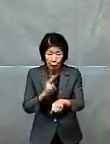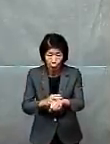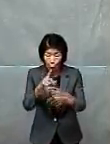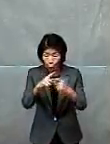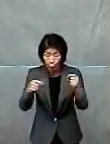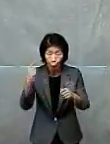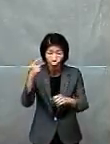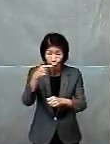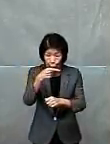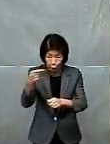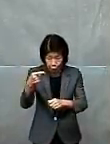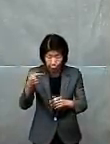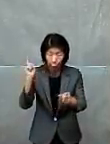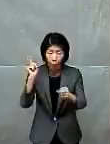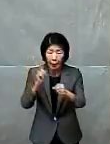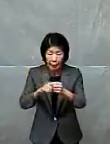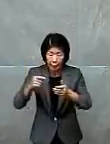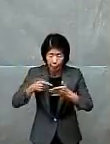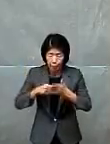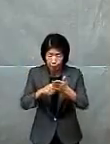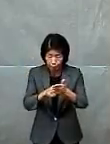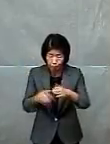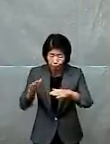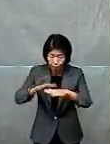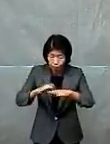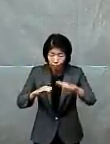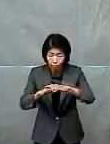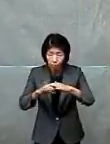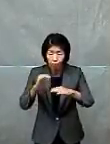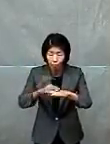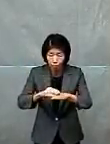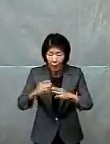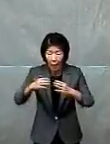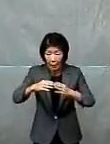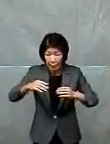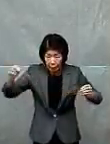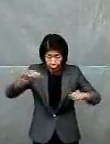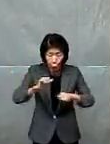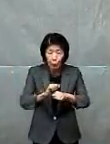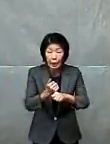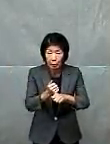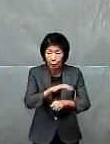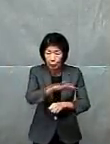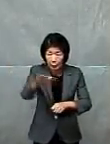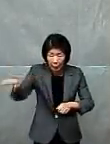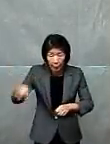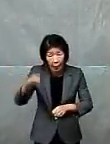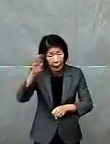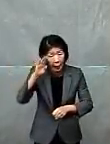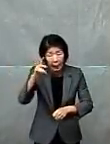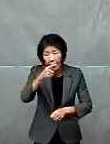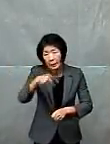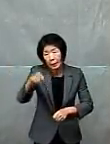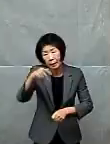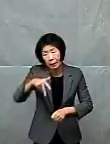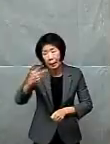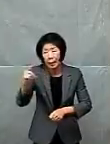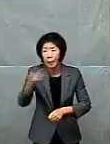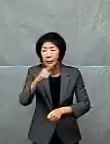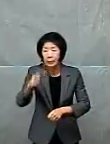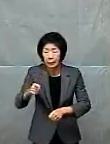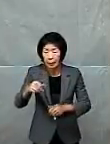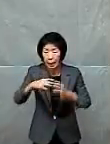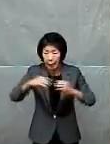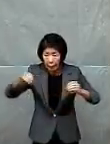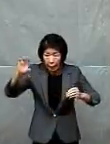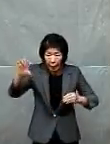一を目指して努力を積み重ねてこられた全国からの選手約1700人が各都